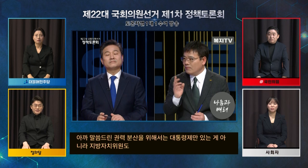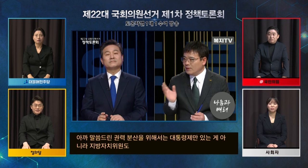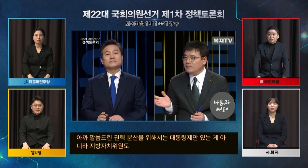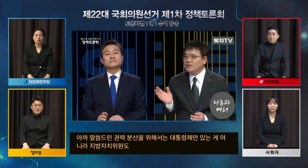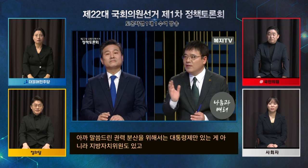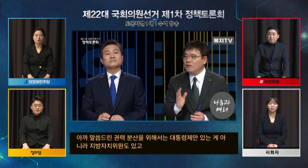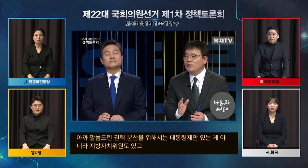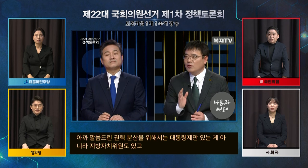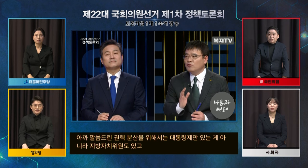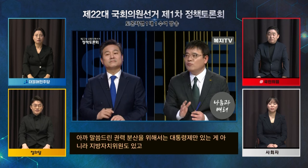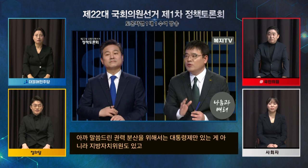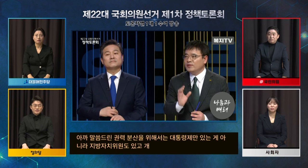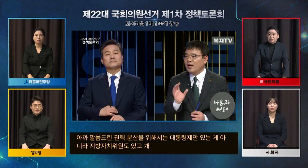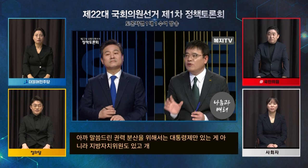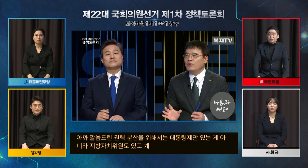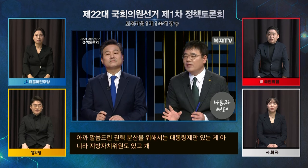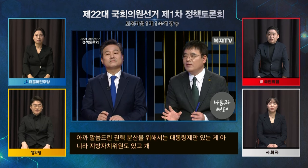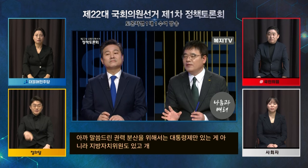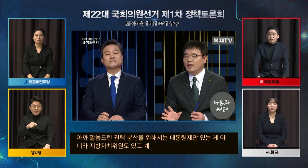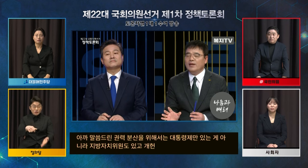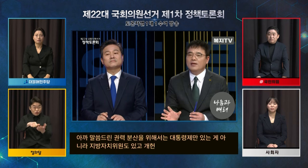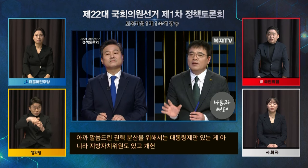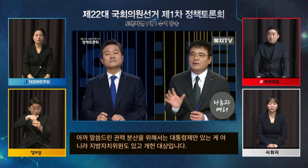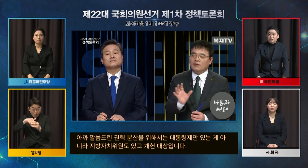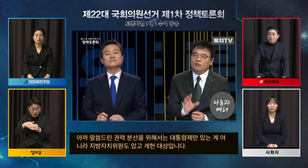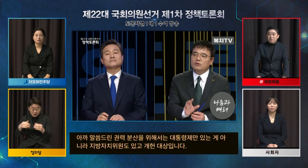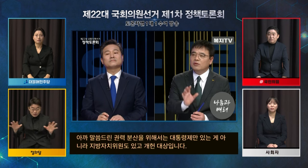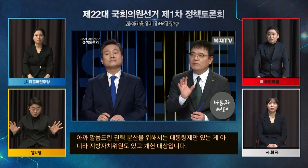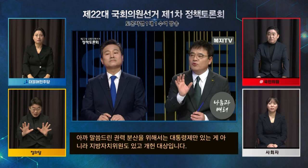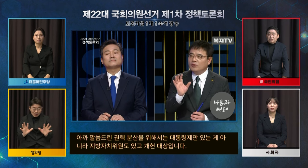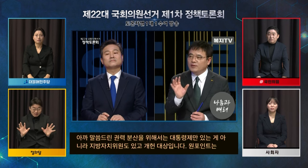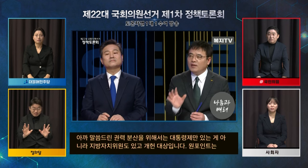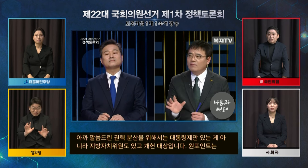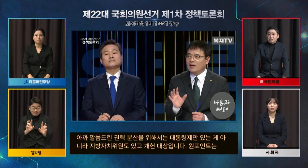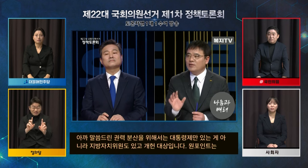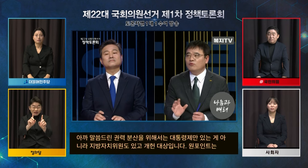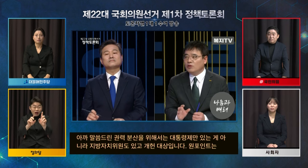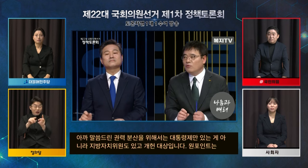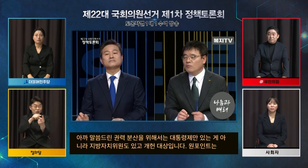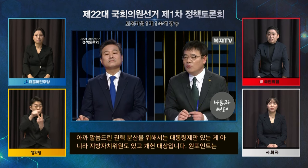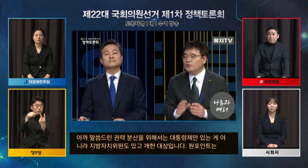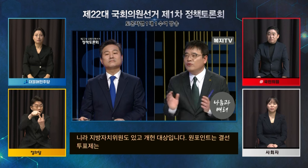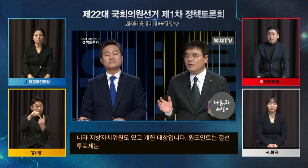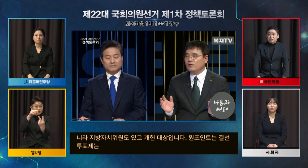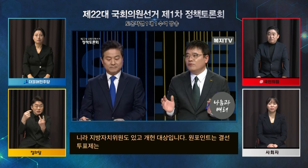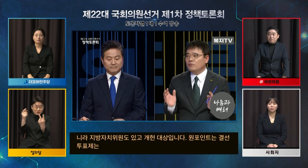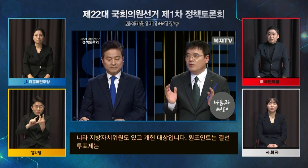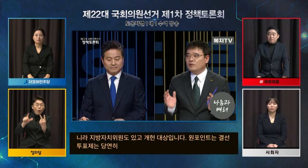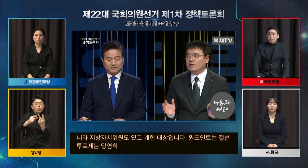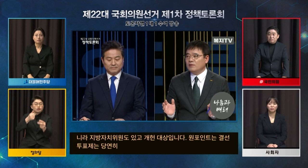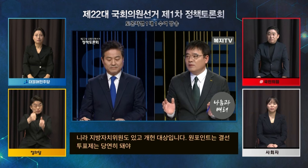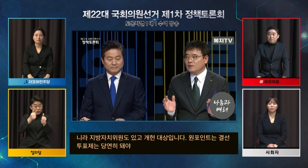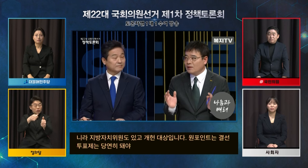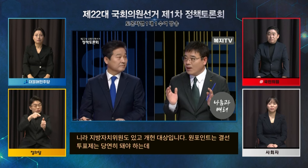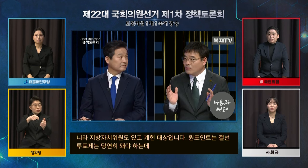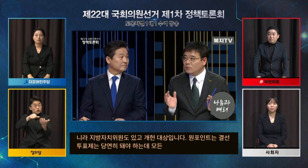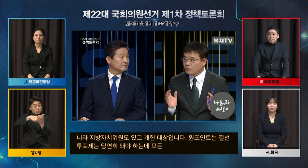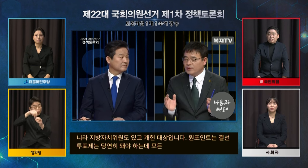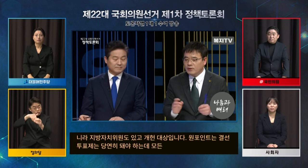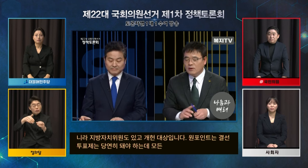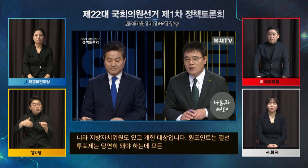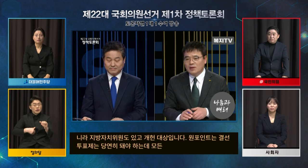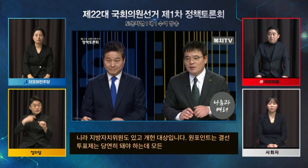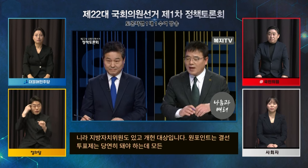말씀하신다고 하면 결선 투표제는 당연히 돼야 되는데 대통령제부터 시작하는 방식도 있고 모든 선거에 결선 투표를 제시하는